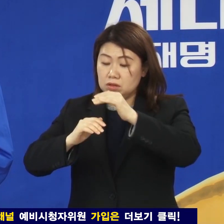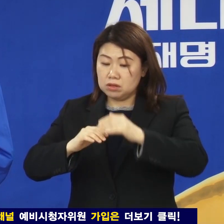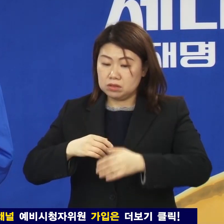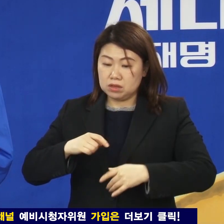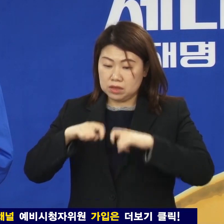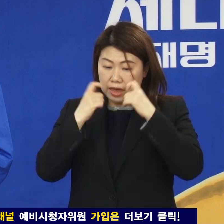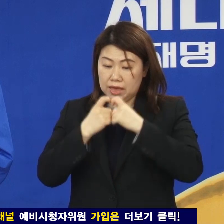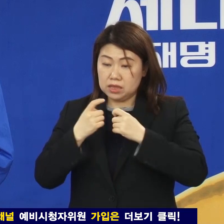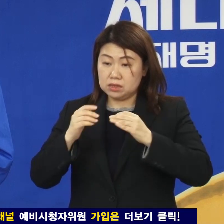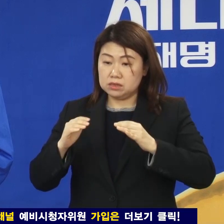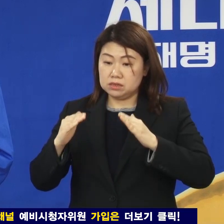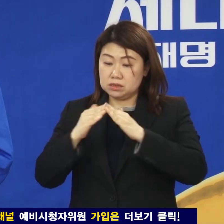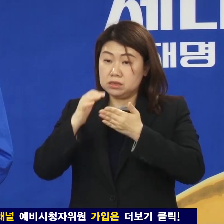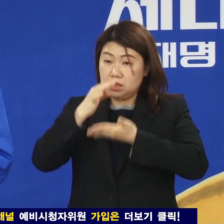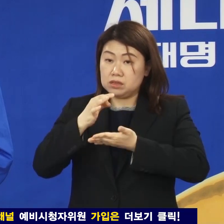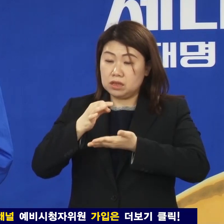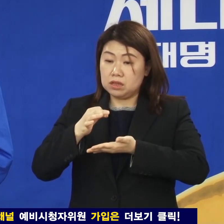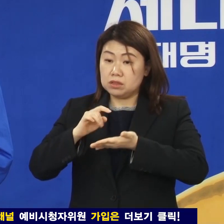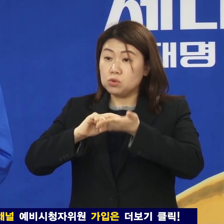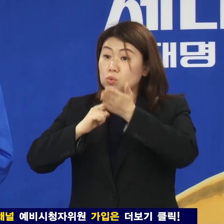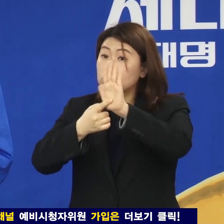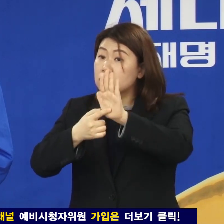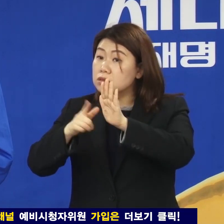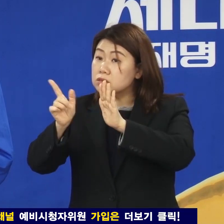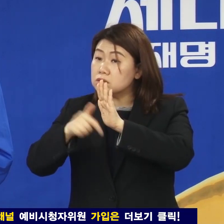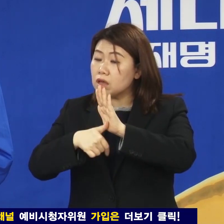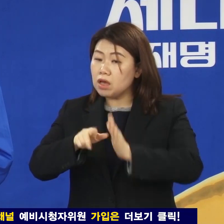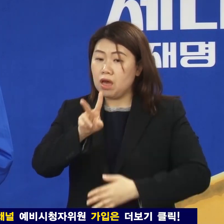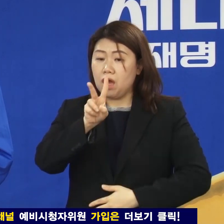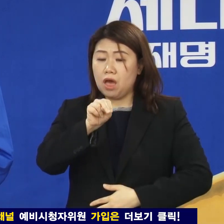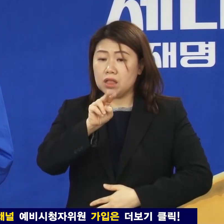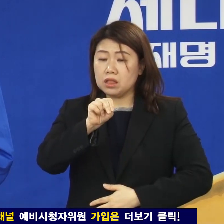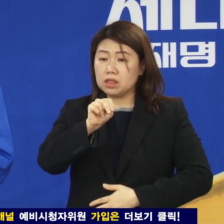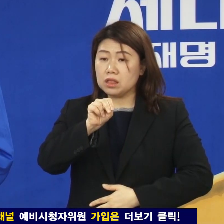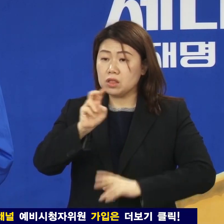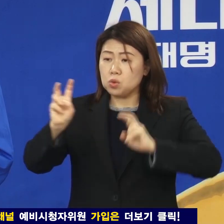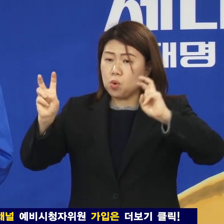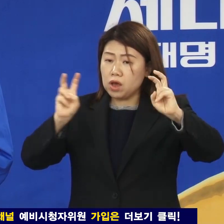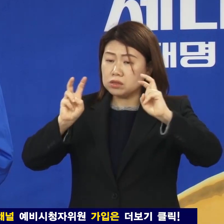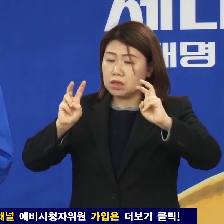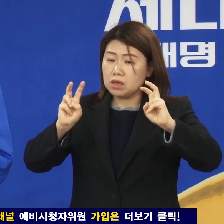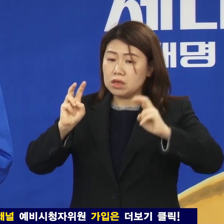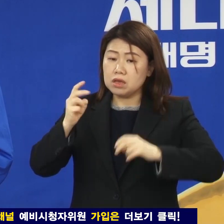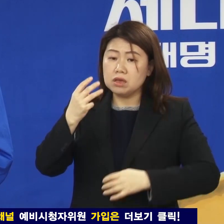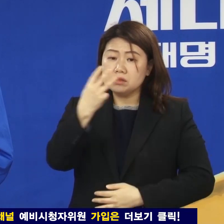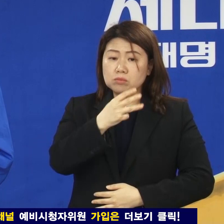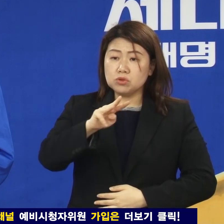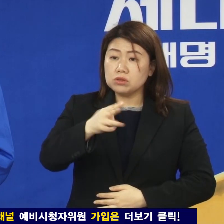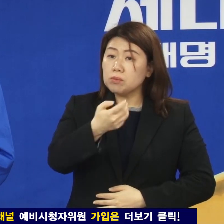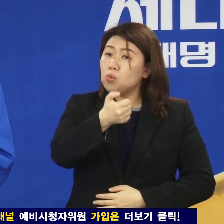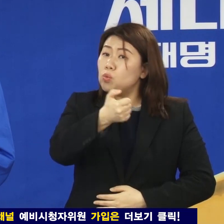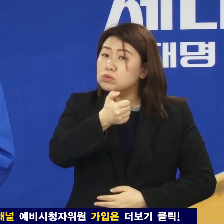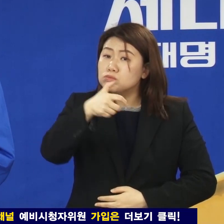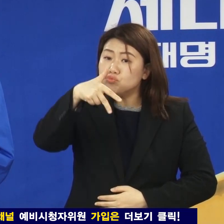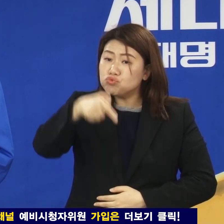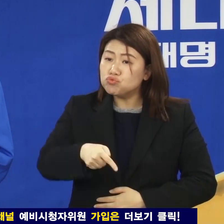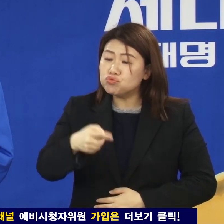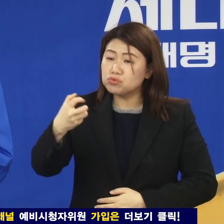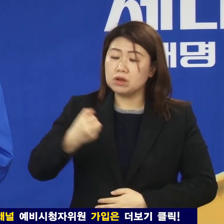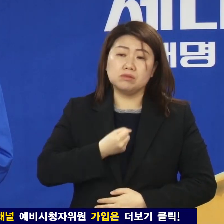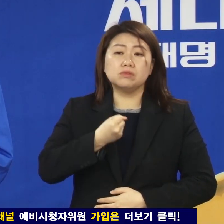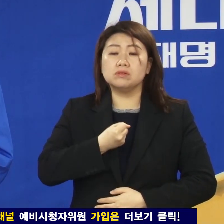보면 일명 작정 주로 의심되는 n 사에 주식을 3450 주를 보유하고 있었습니다